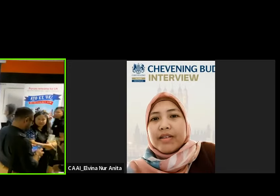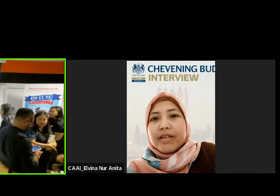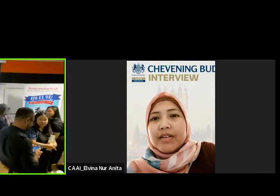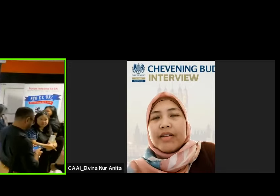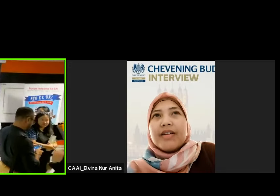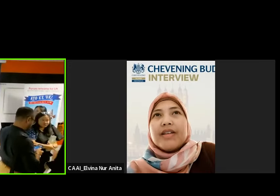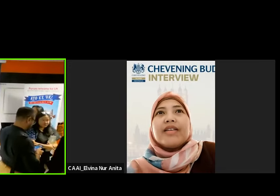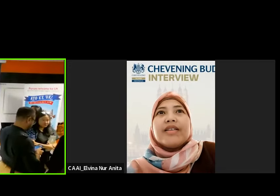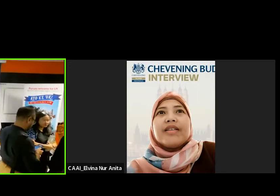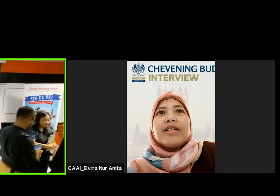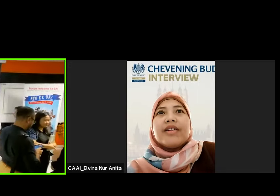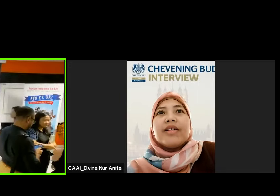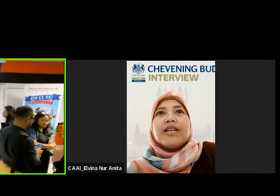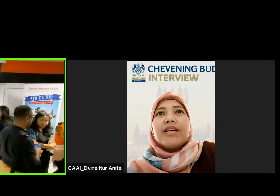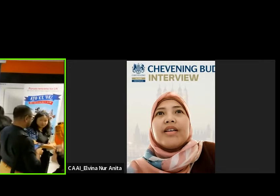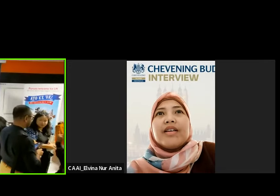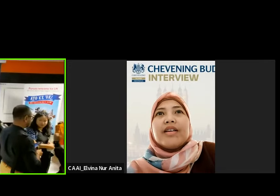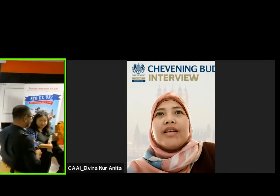Coba Sebentar